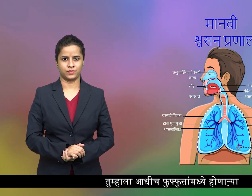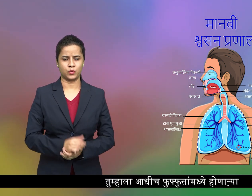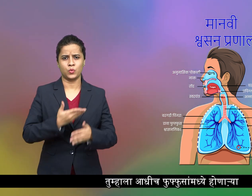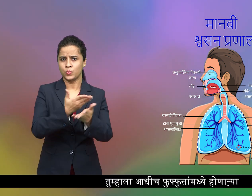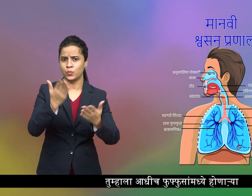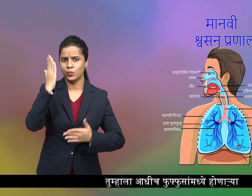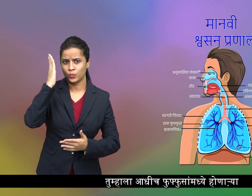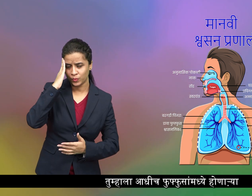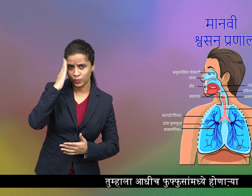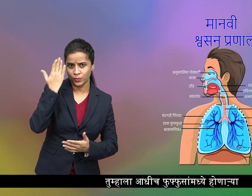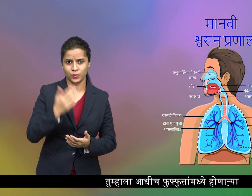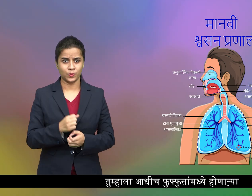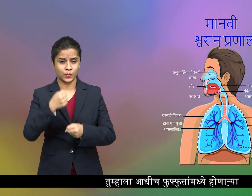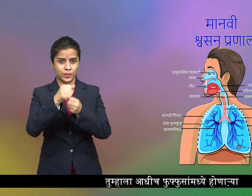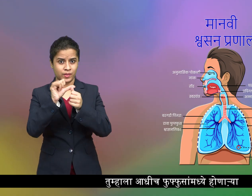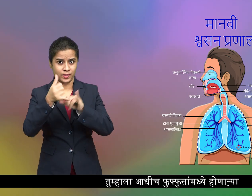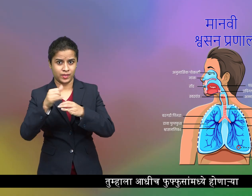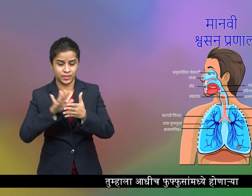तुम्हाला आधीच फुफ्फुसांमध्ये होणाऱ्या